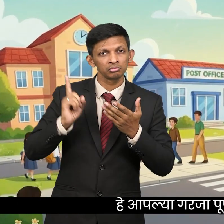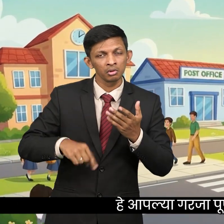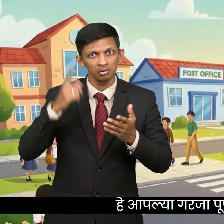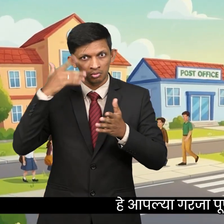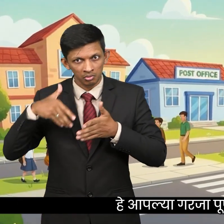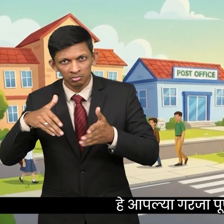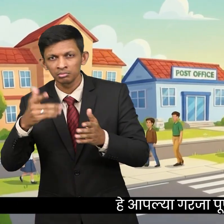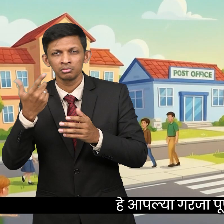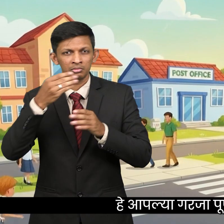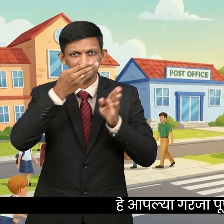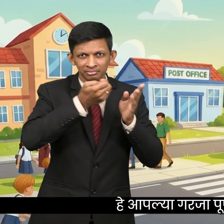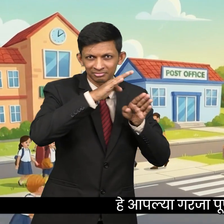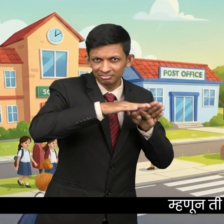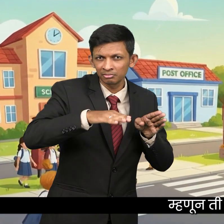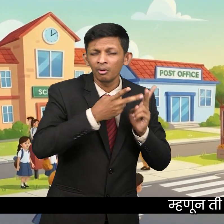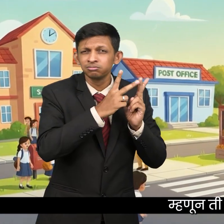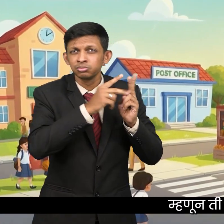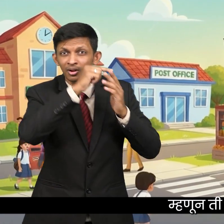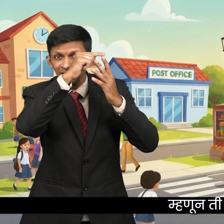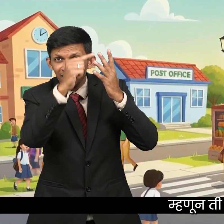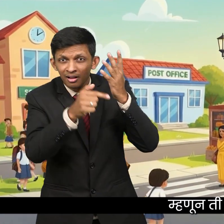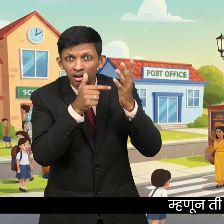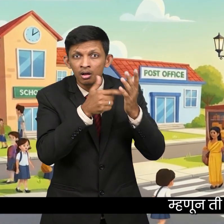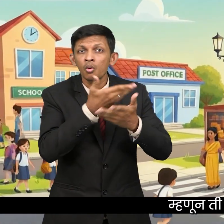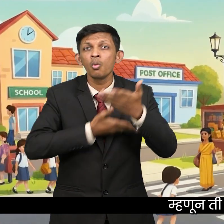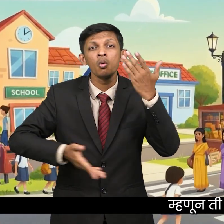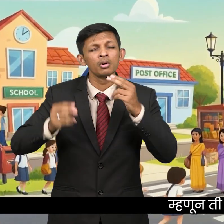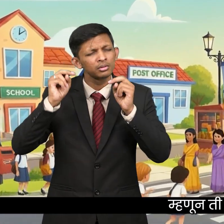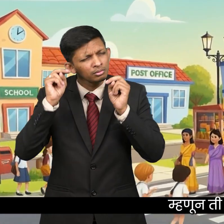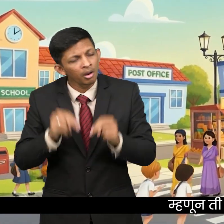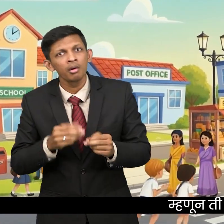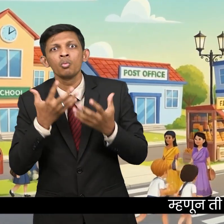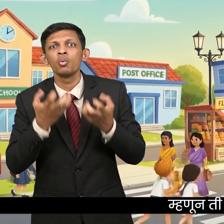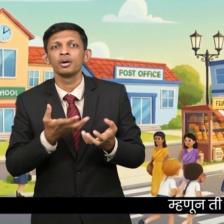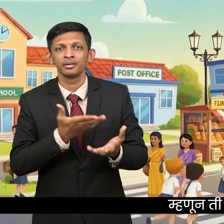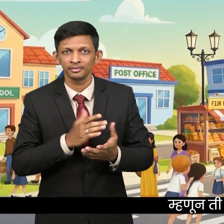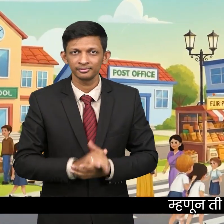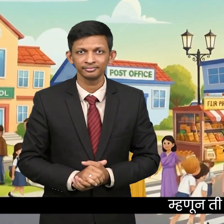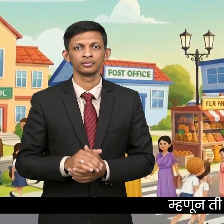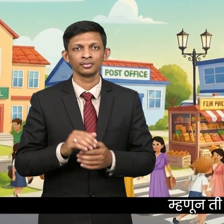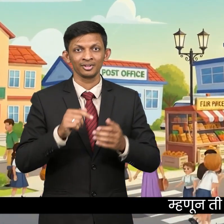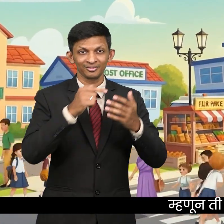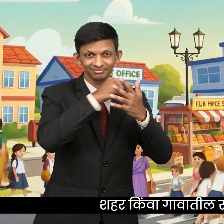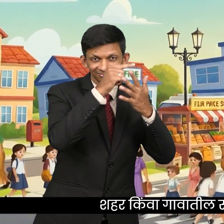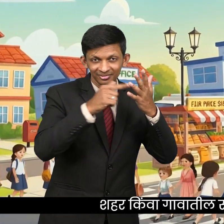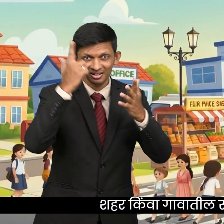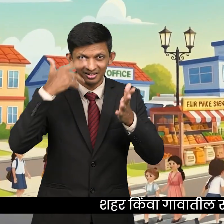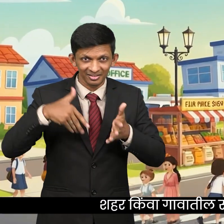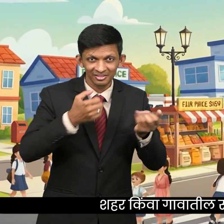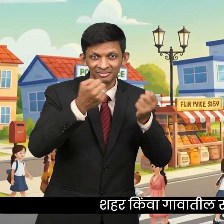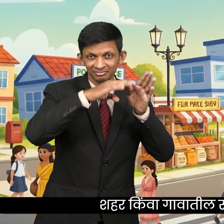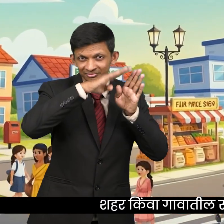ही आपली मालमत्ता आहे, म्हणून ती सार्वजनिक मालमत्ता आहे.